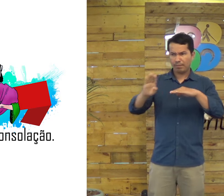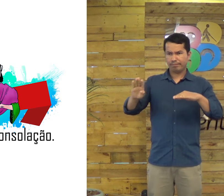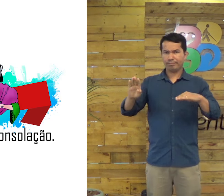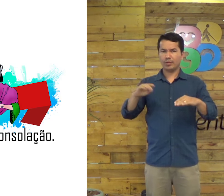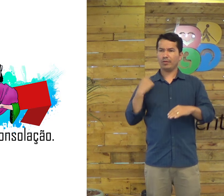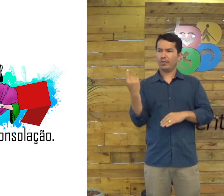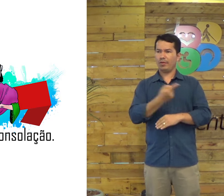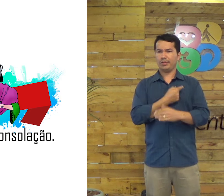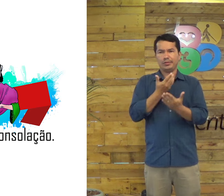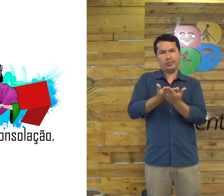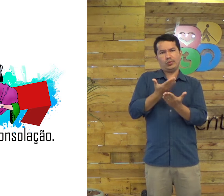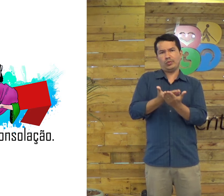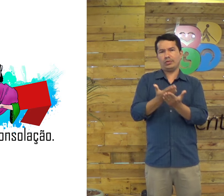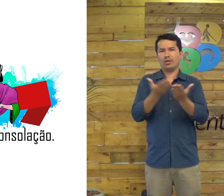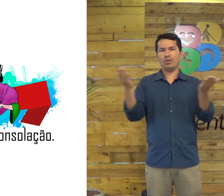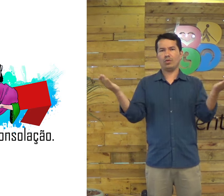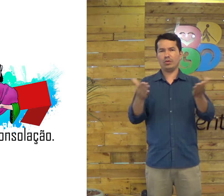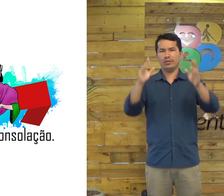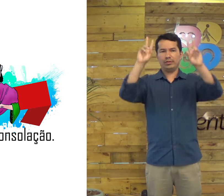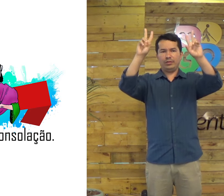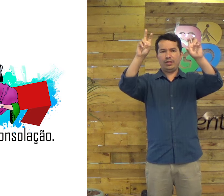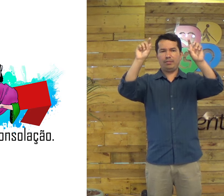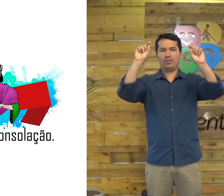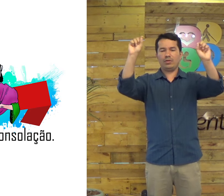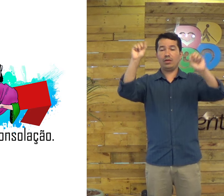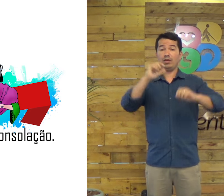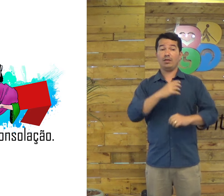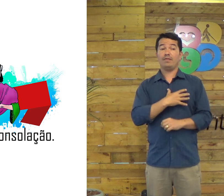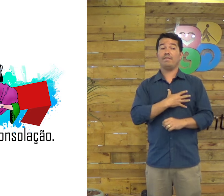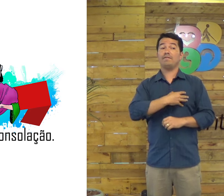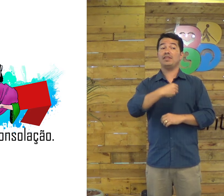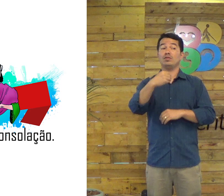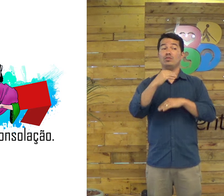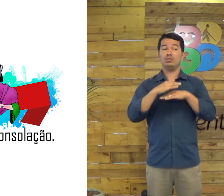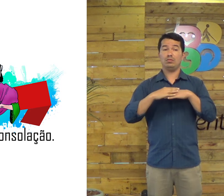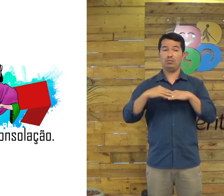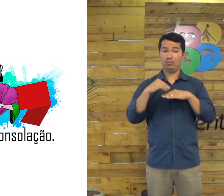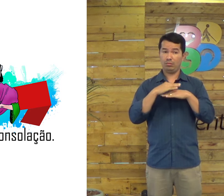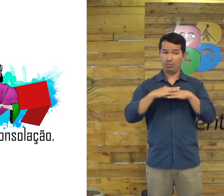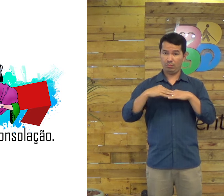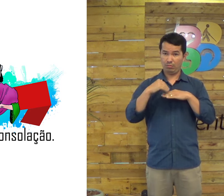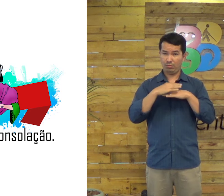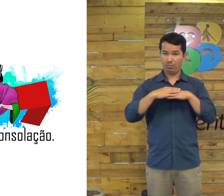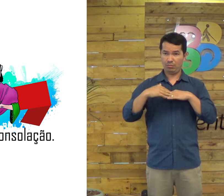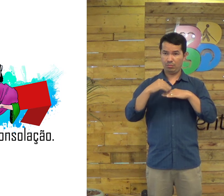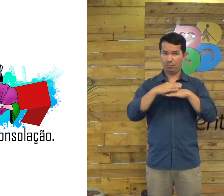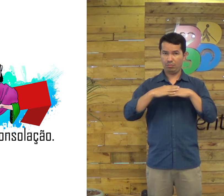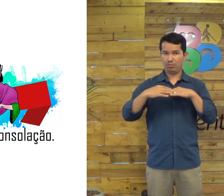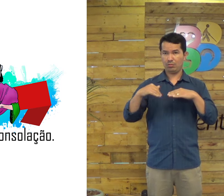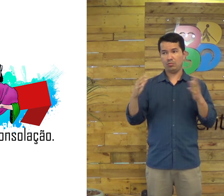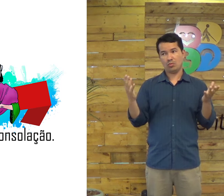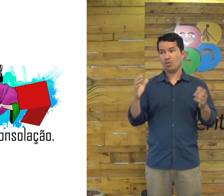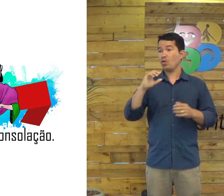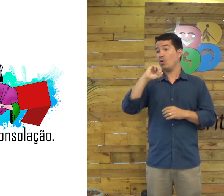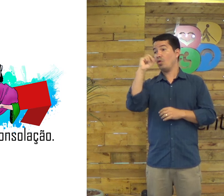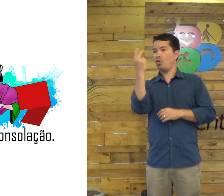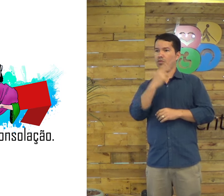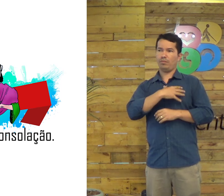Então, Barnabé, nós vamos estudar hoje o termo o quê? Filhos da consolação. Ou